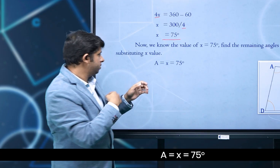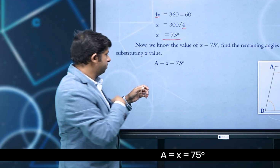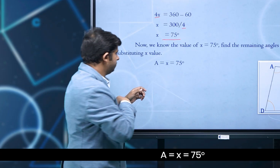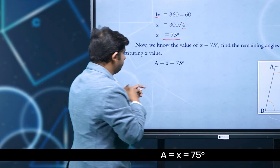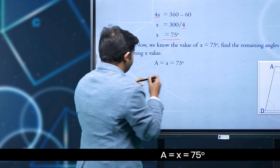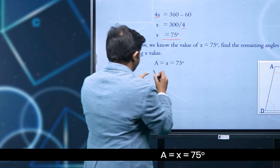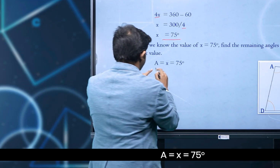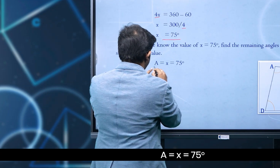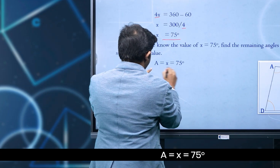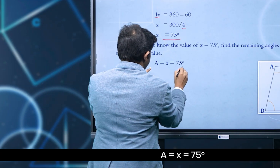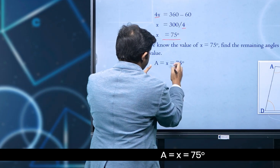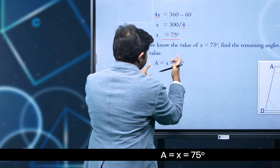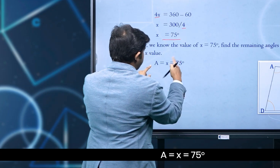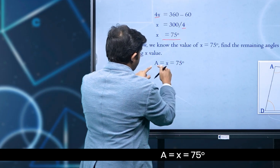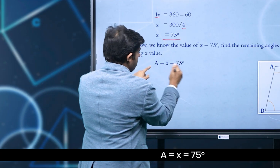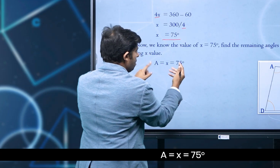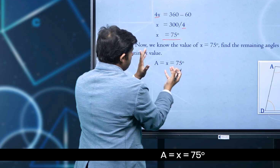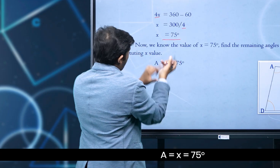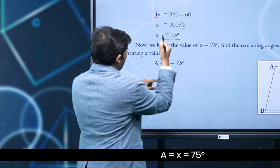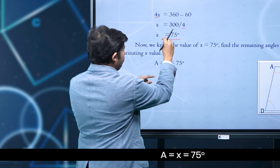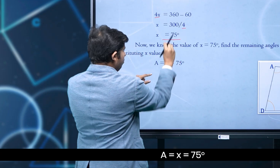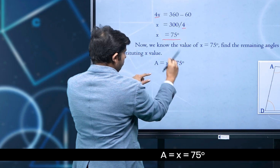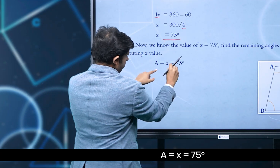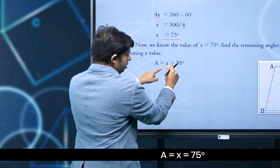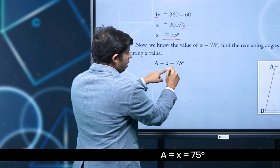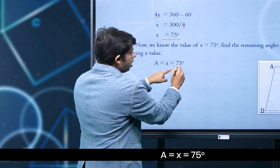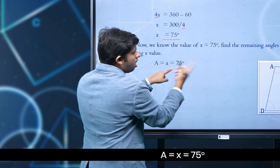A is equals to x is equals to 75 degrees.